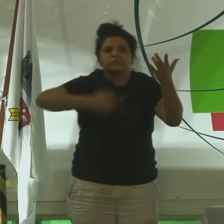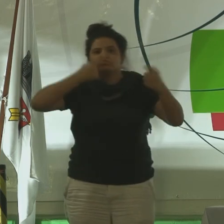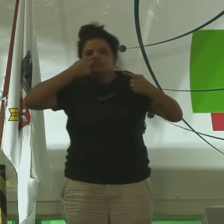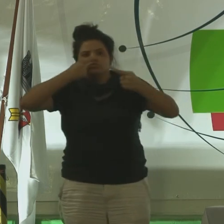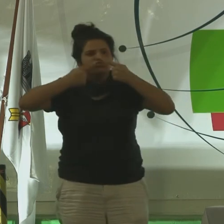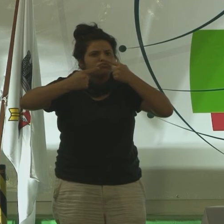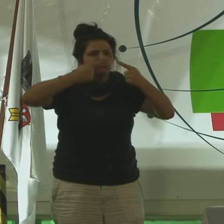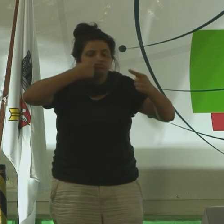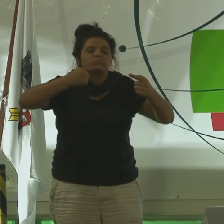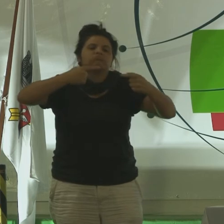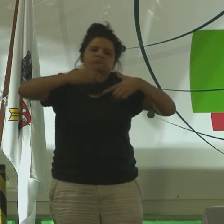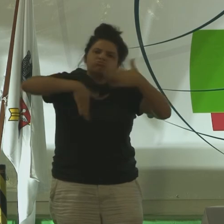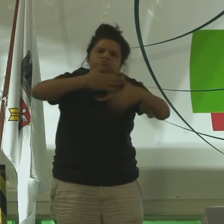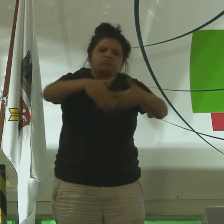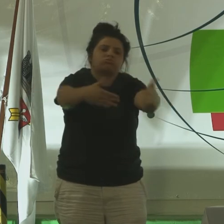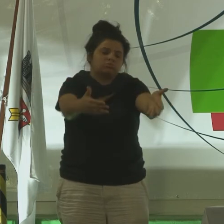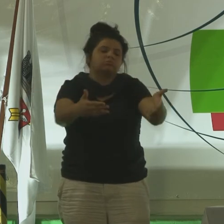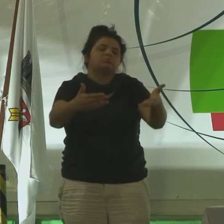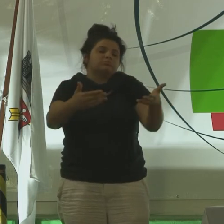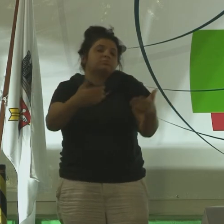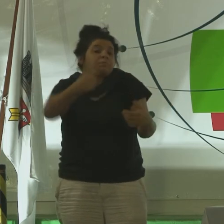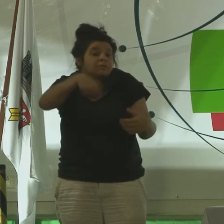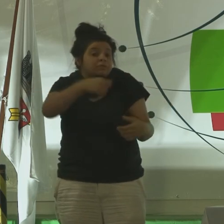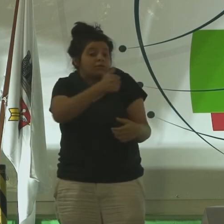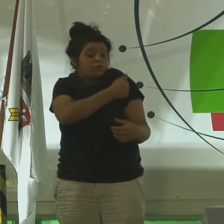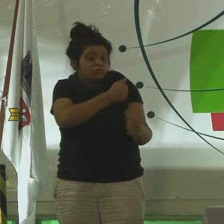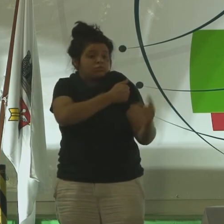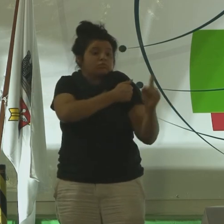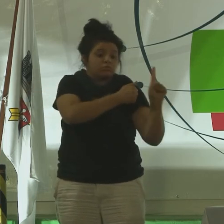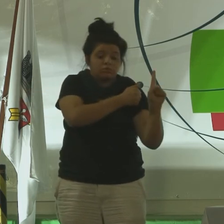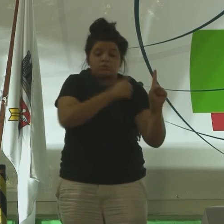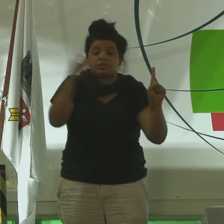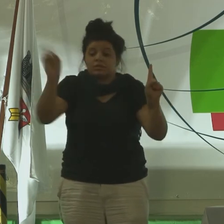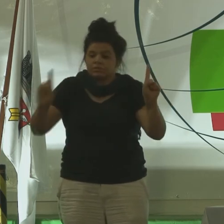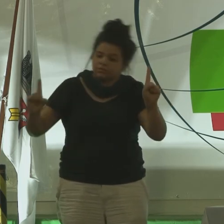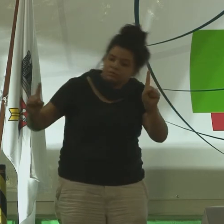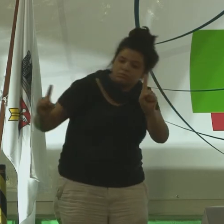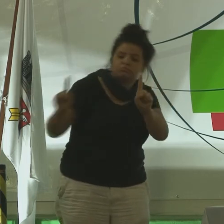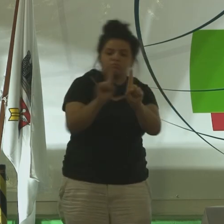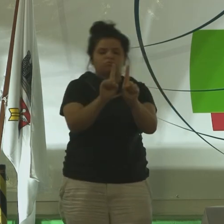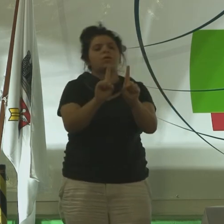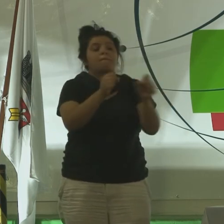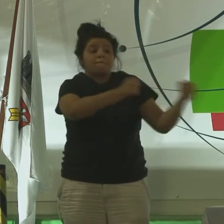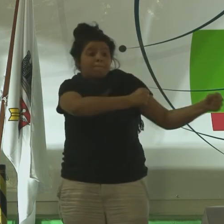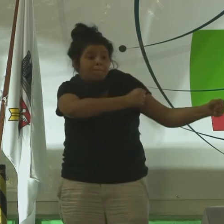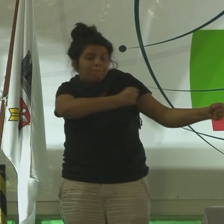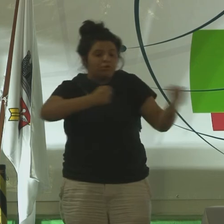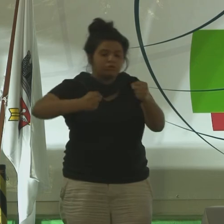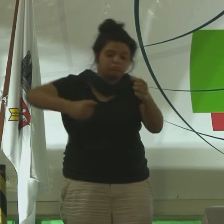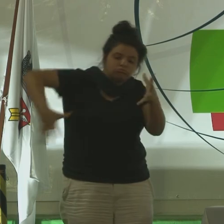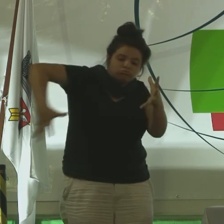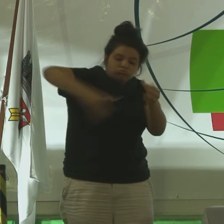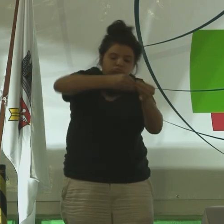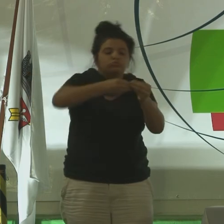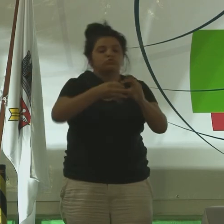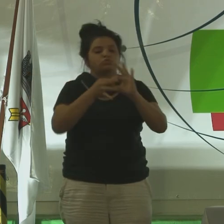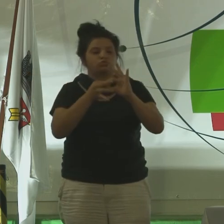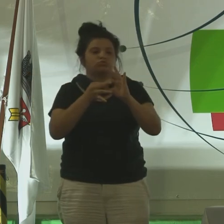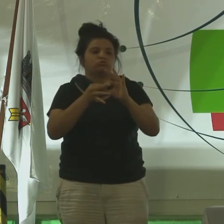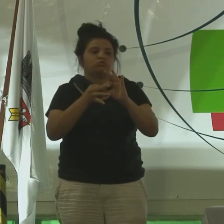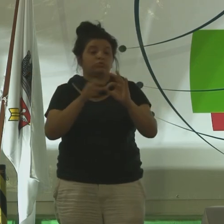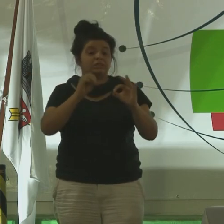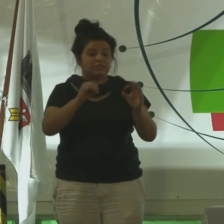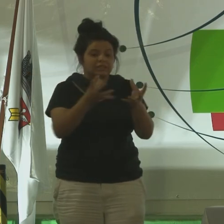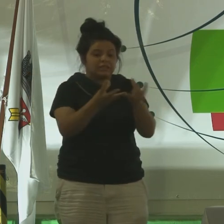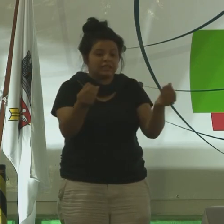está próximo e assim por diante. Então, ele é esse colaborador, ele é esse mediador tão potente. Então, quando a gente sensibiliza a sala, a gente está